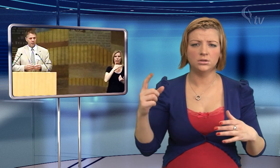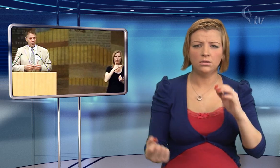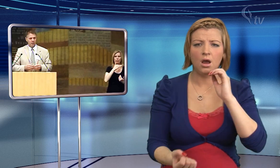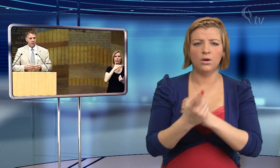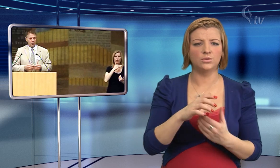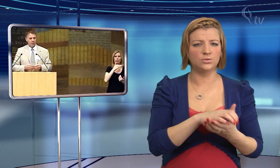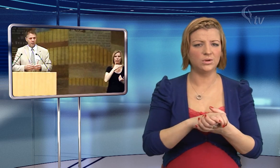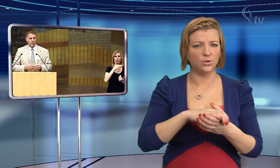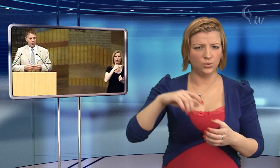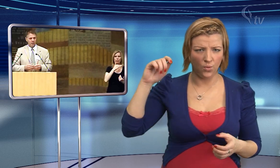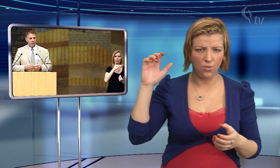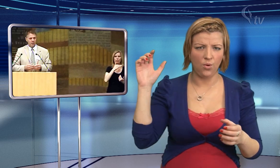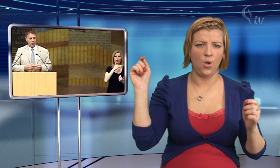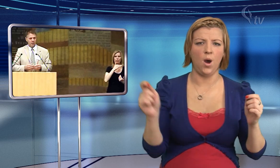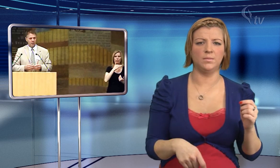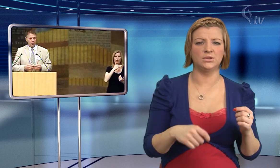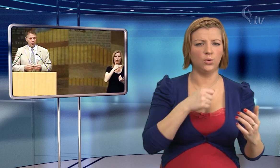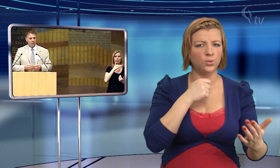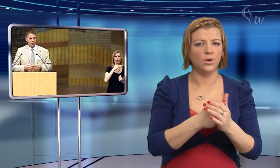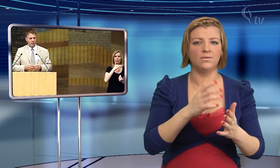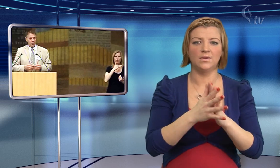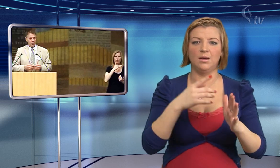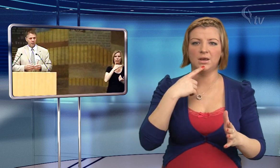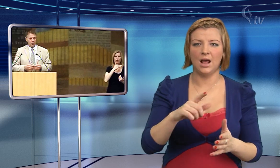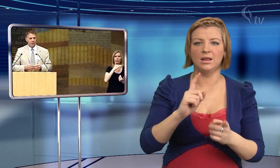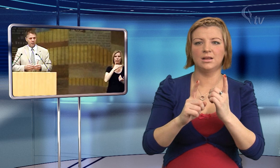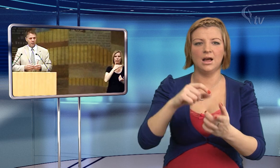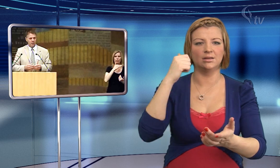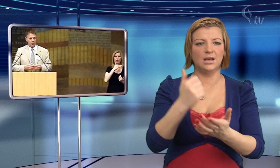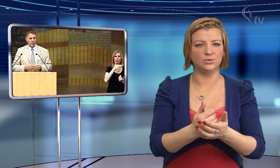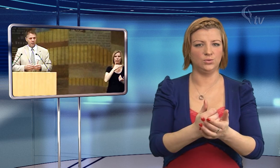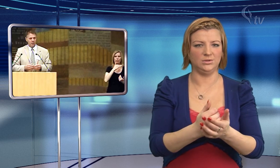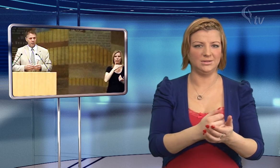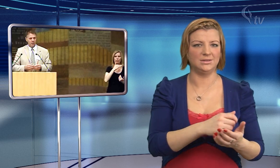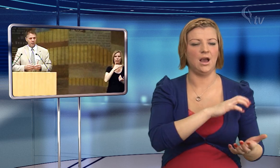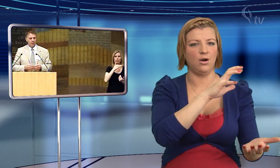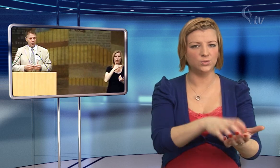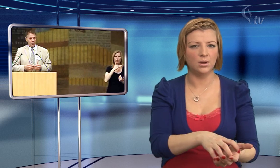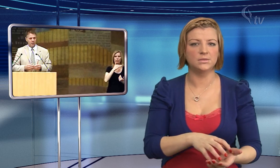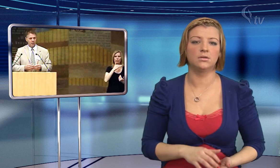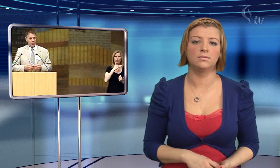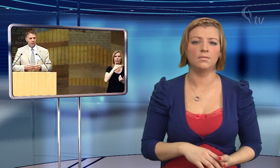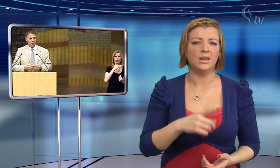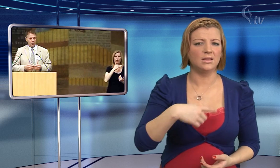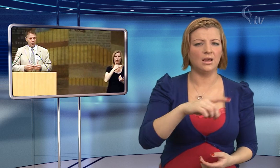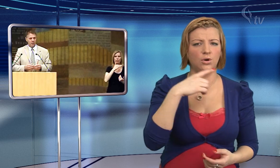siis oli selge nägemus, et kurtide kogukond areneb väga kiiresti ning viipekeeletõlkide eesmärgiks peab olema